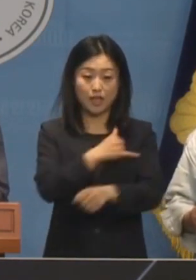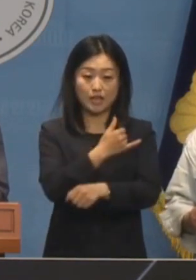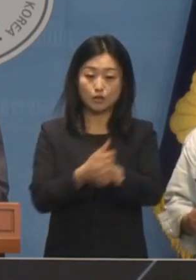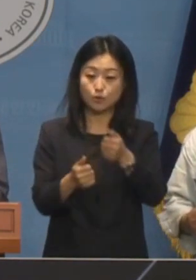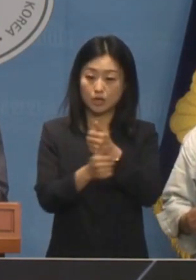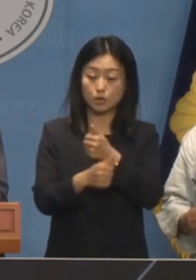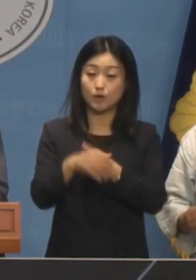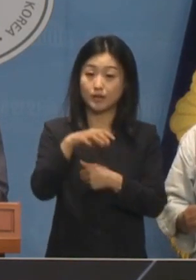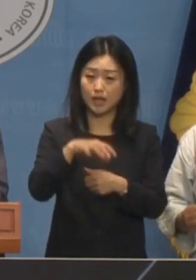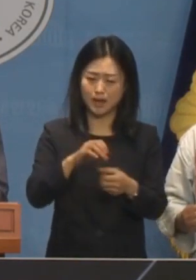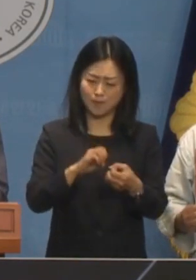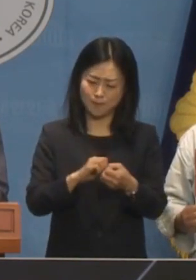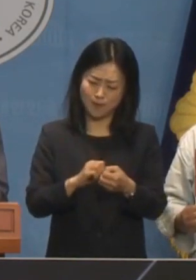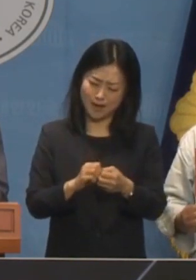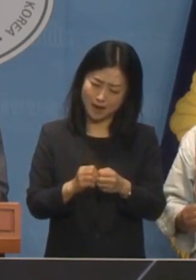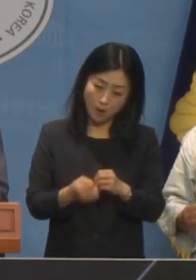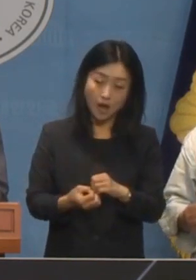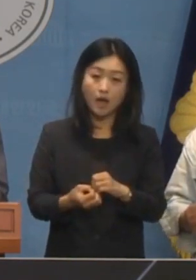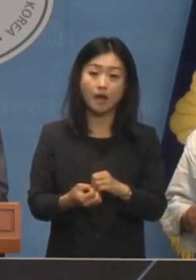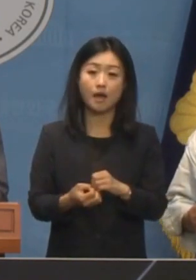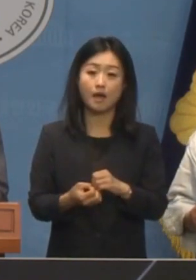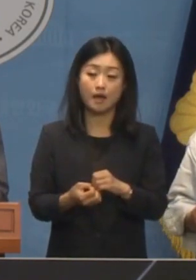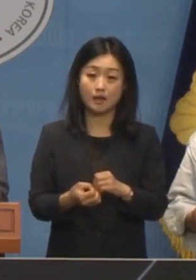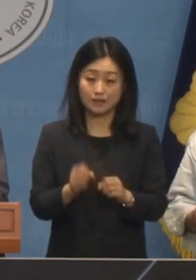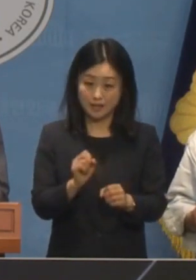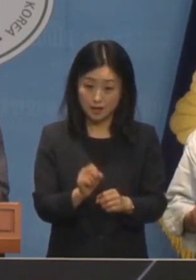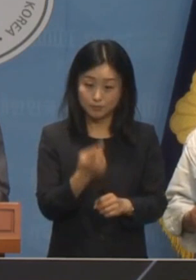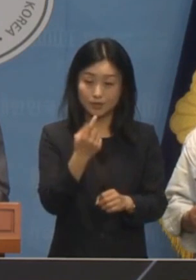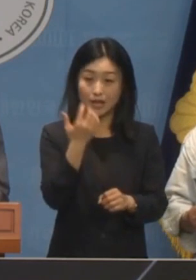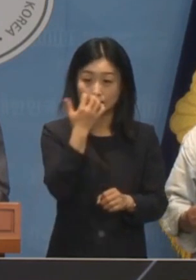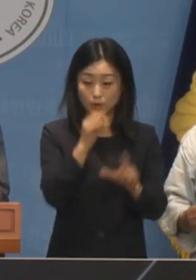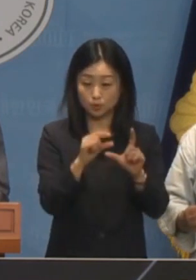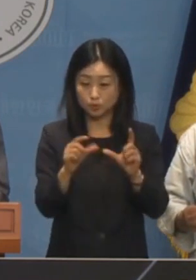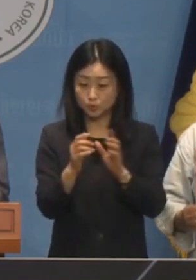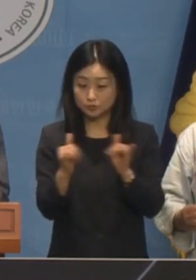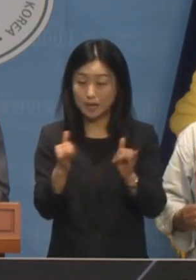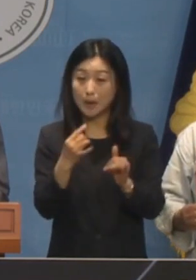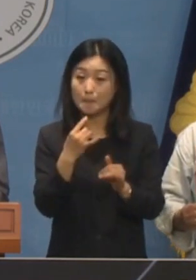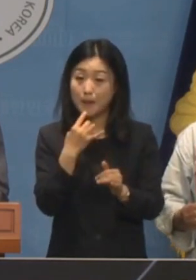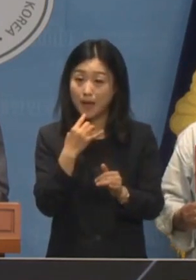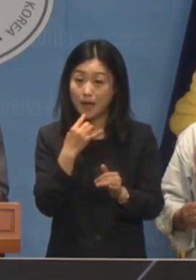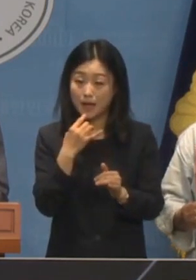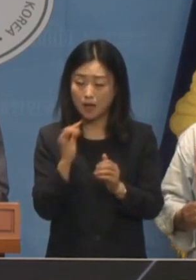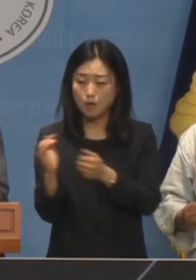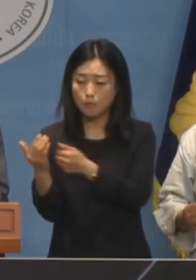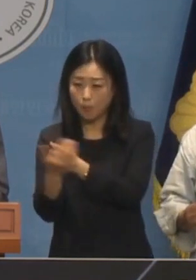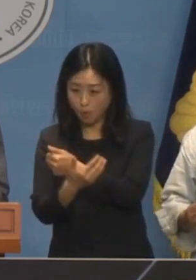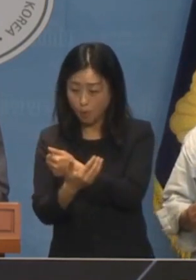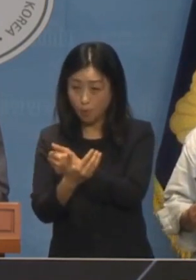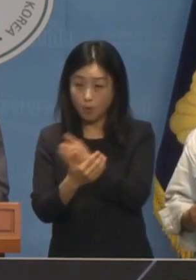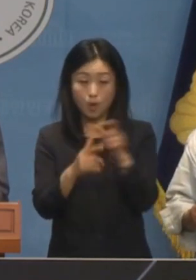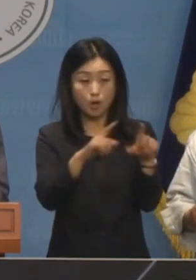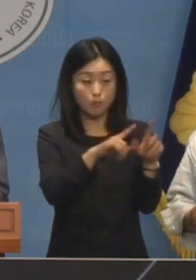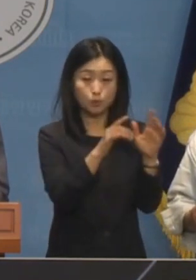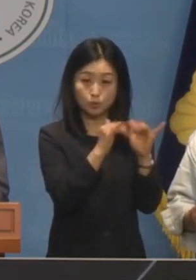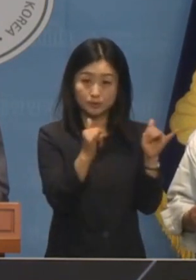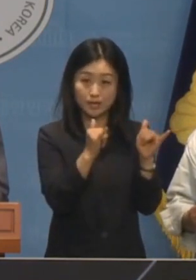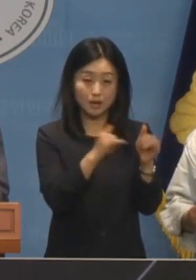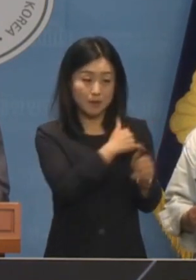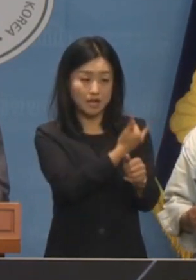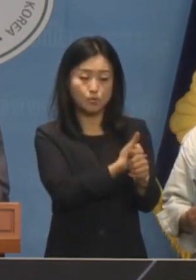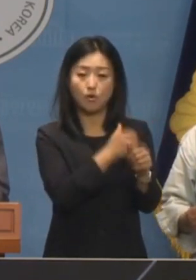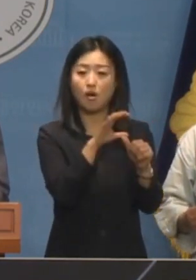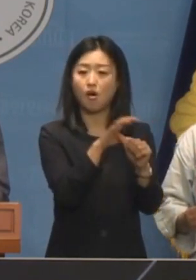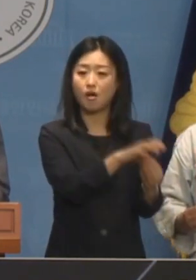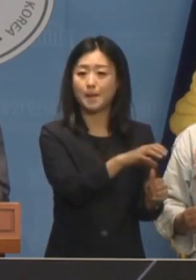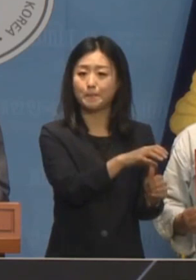국가인권위원회는 왜곡된 인권 개념을 내세워 극소수의 인권을 위하여 절대 다수의 인권을 억압해 온 편이다.